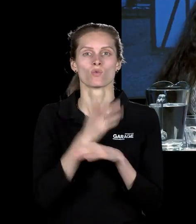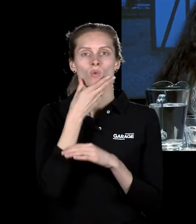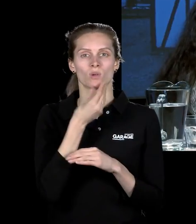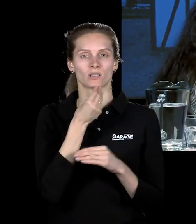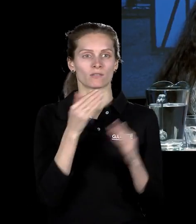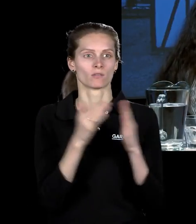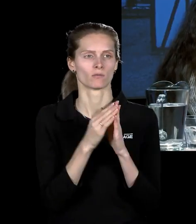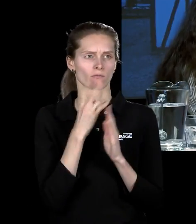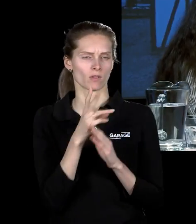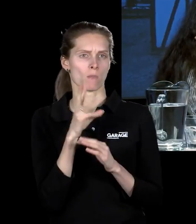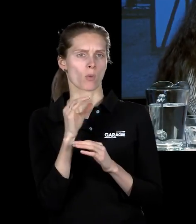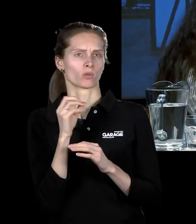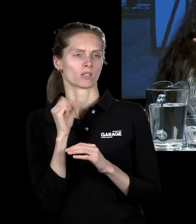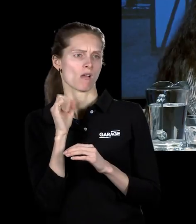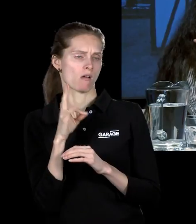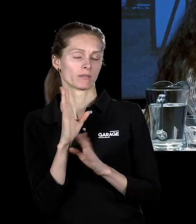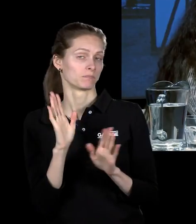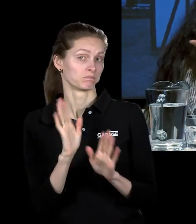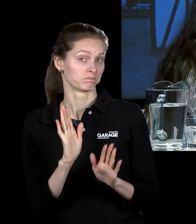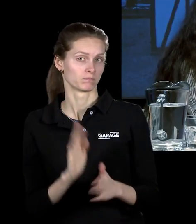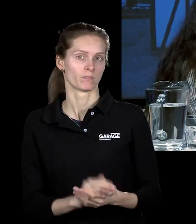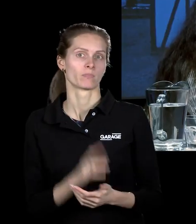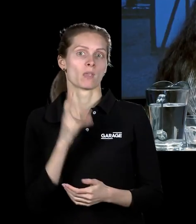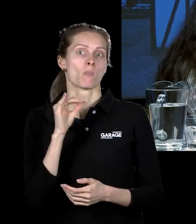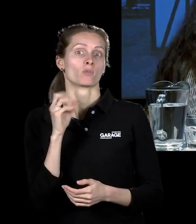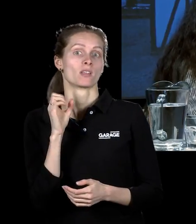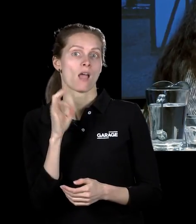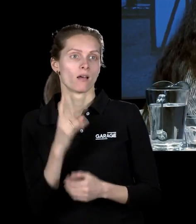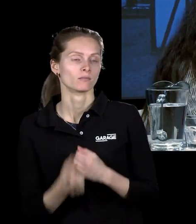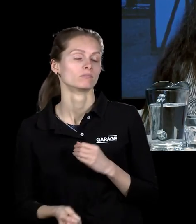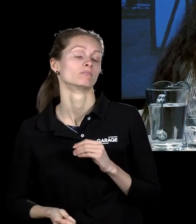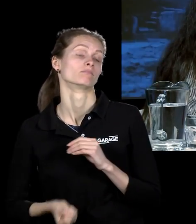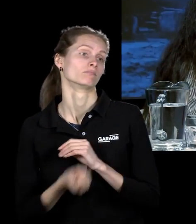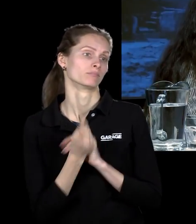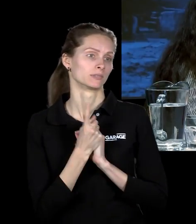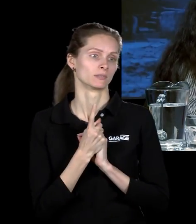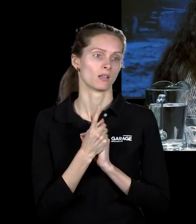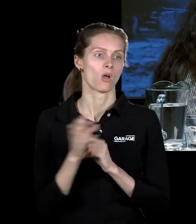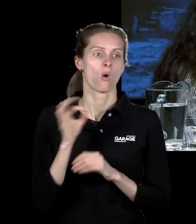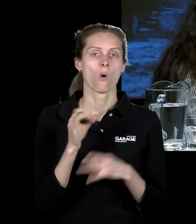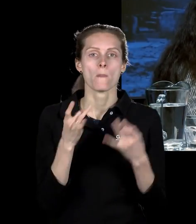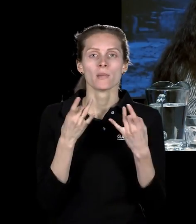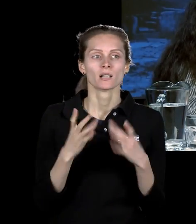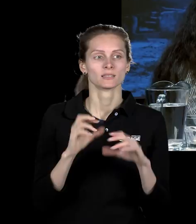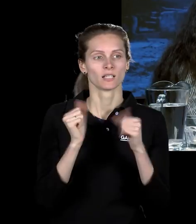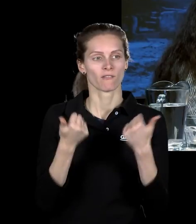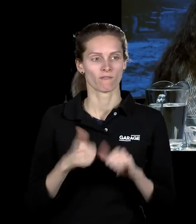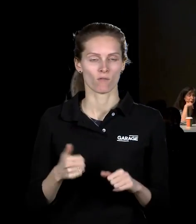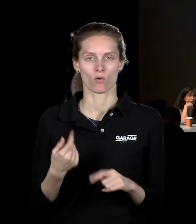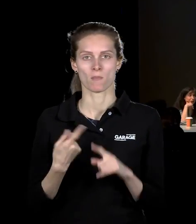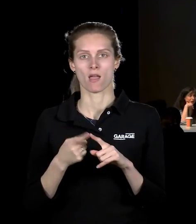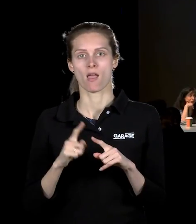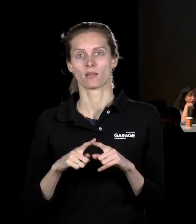выглядят как Мондриан. Да? Вот откуда, собственно говоря, Мондриан возник. Вот это самые простейшие формы. Это